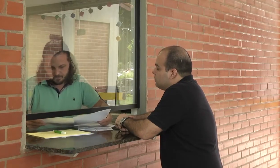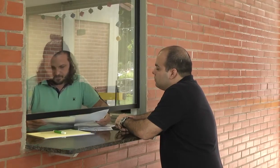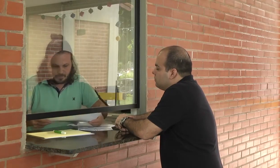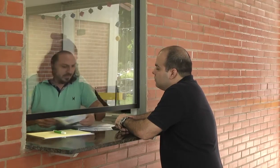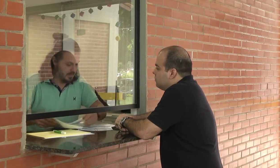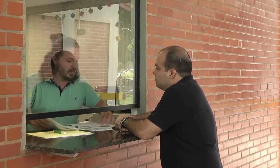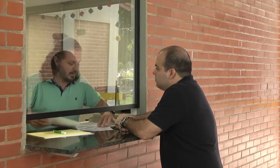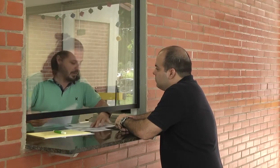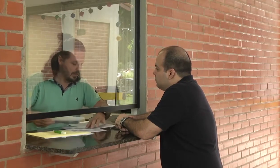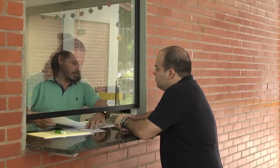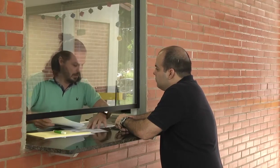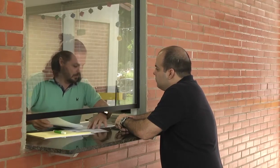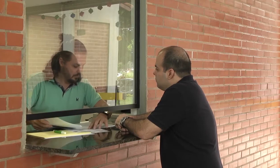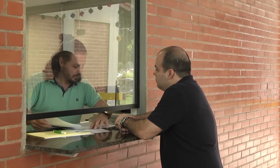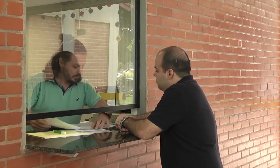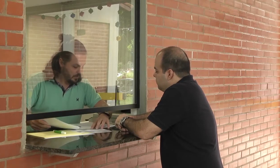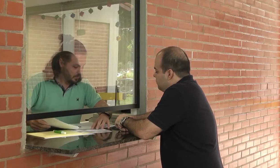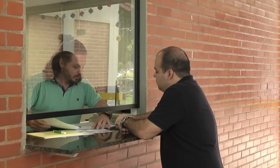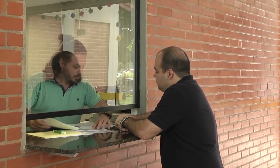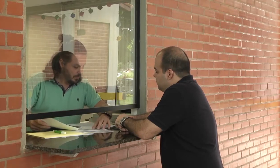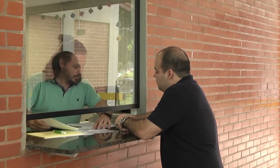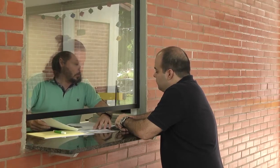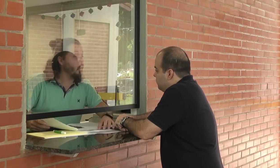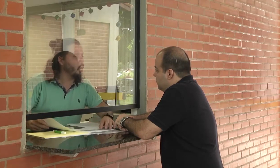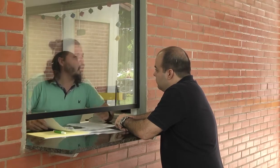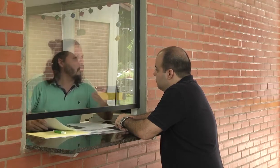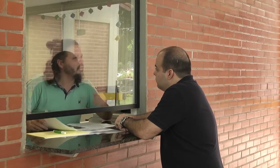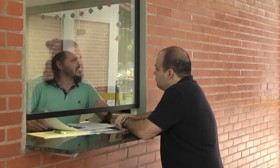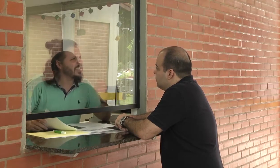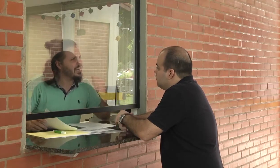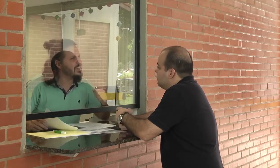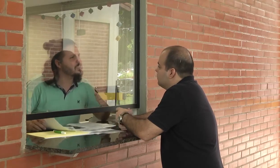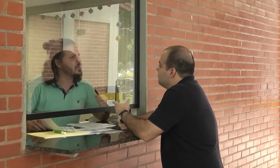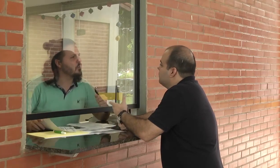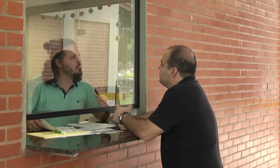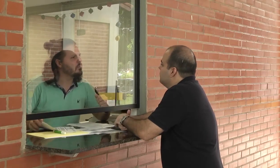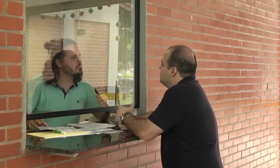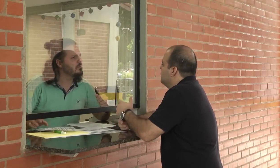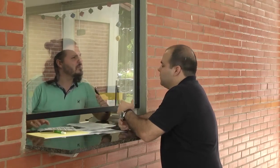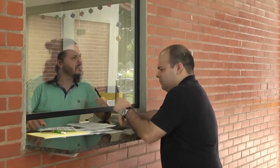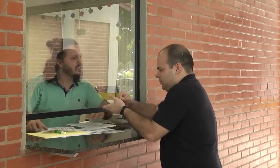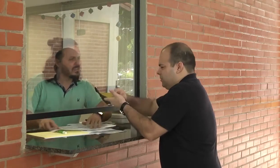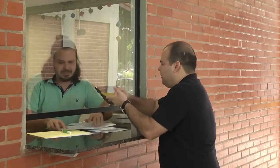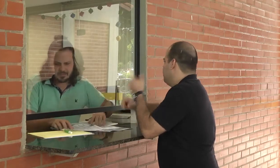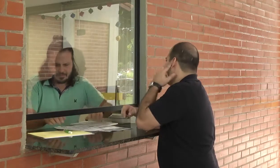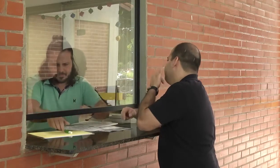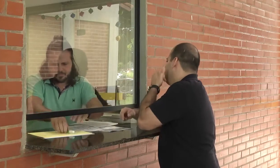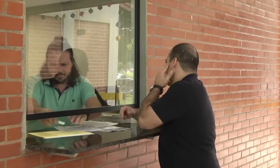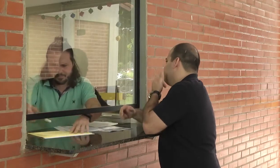Ah, legal. O comprovante da eleição. Poderia escrever? Eu sou surdo.